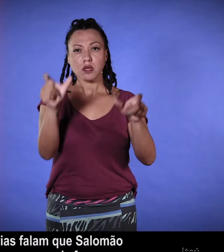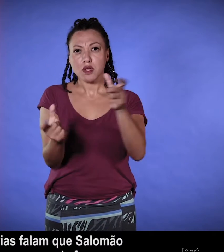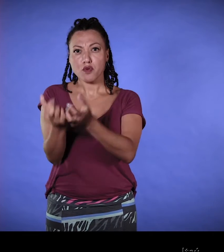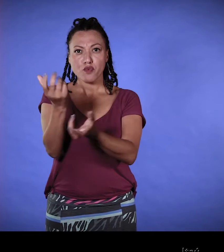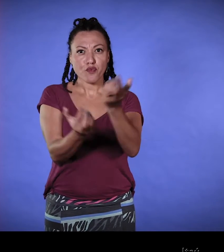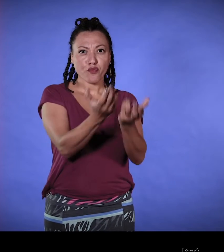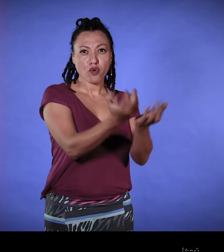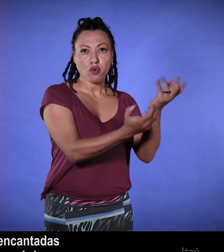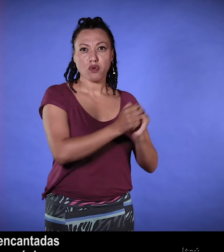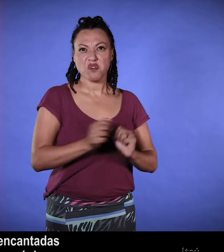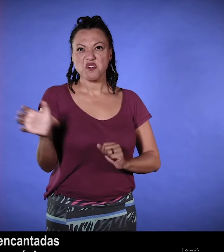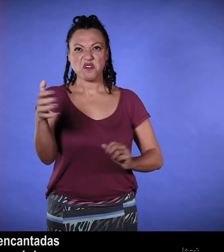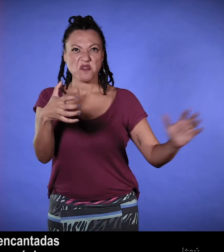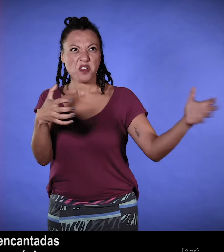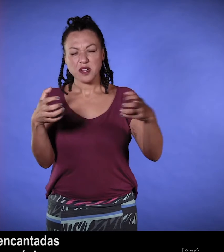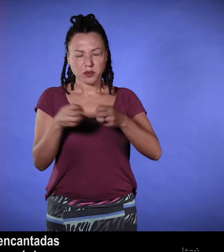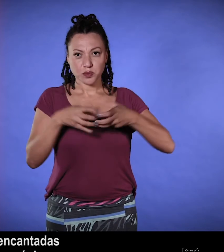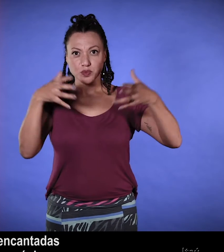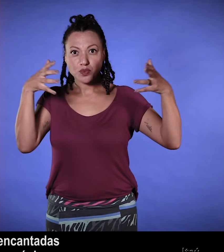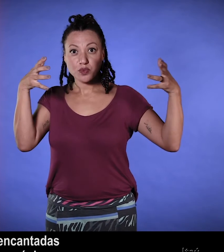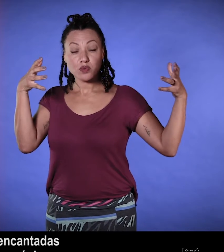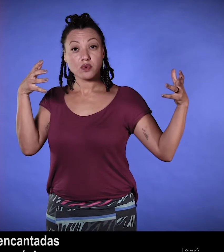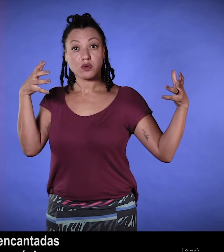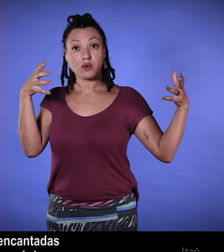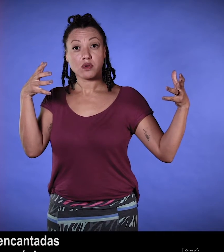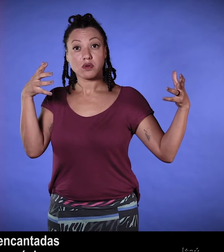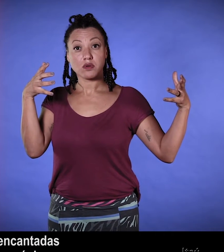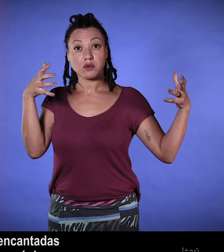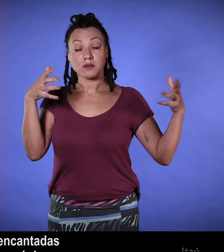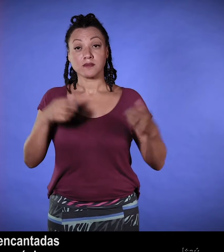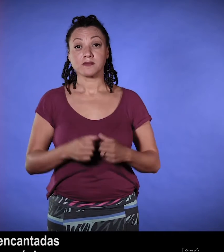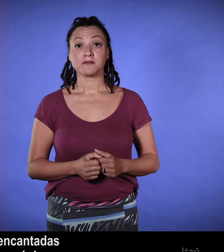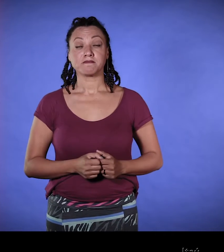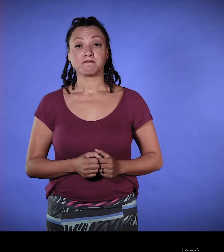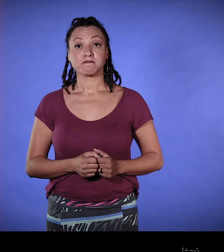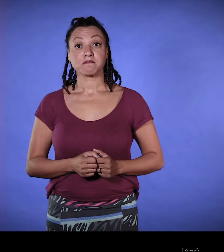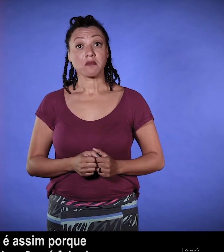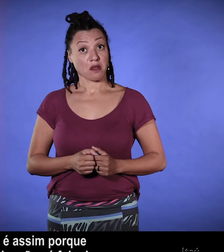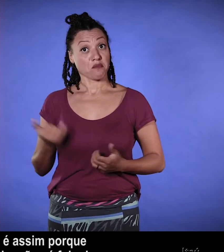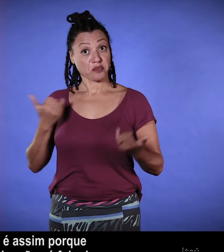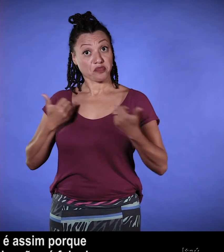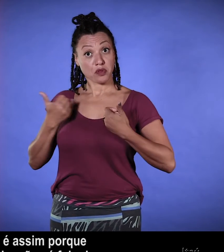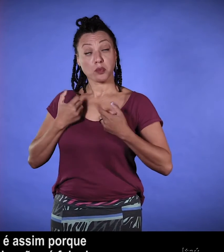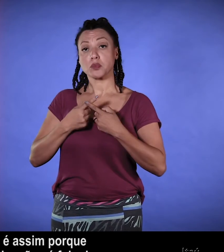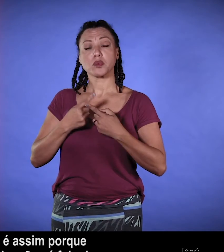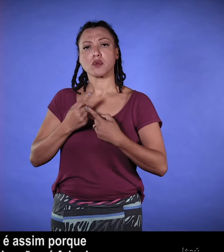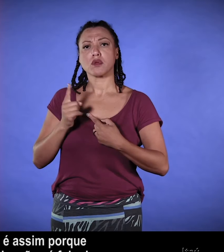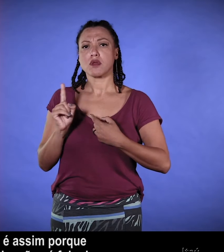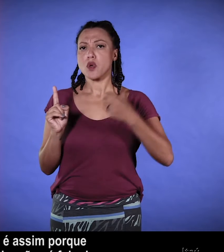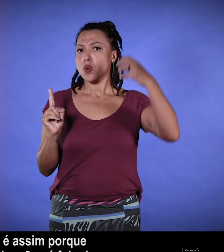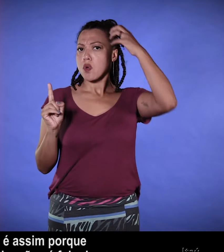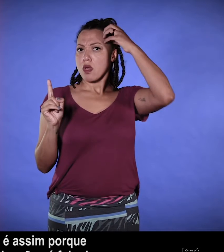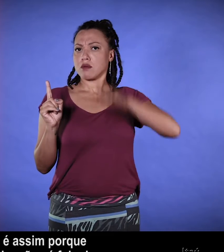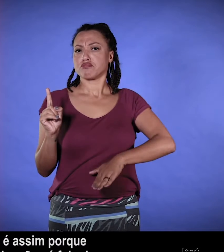de fogo, por as feras encantadas e por os seres mágicos. E dizem que isso é assim porque